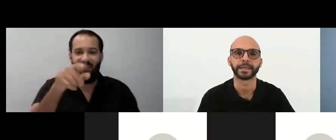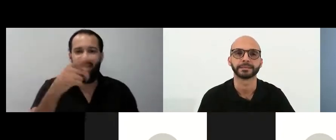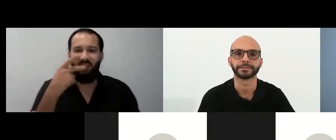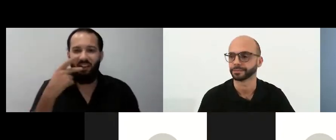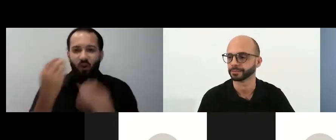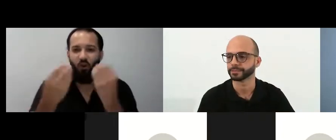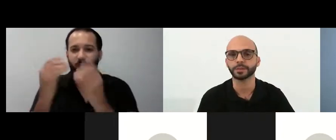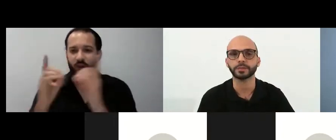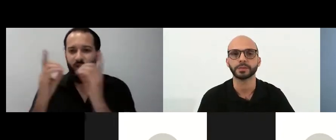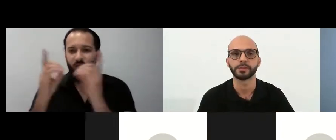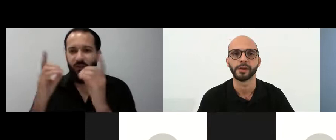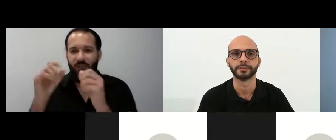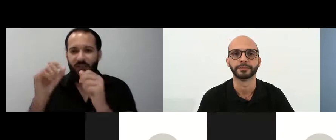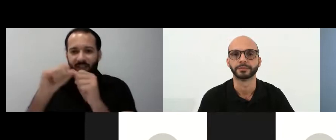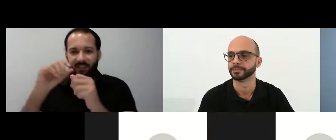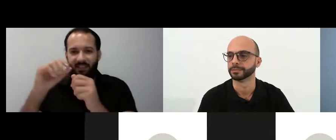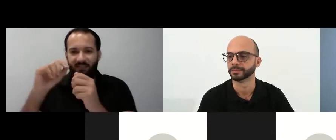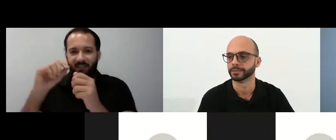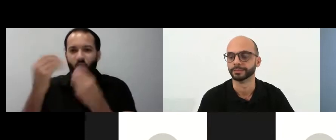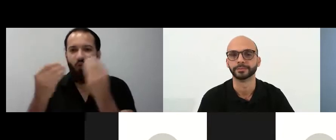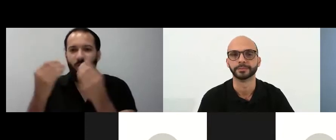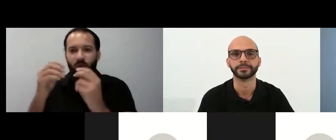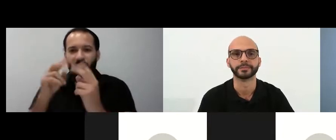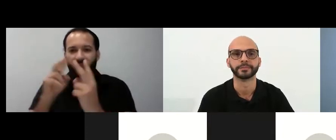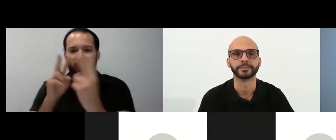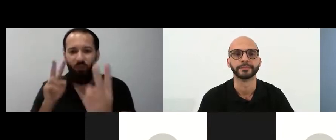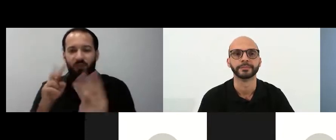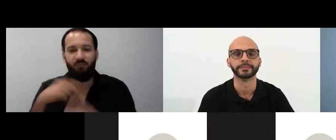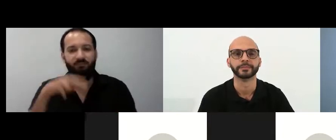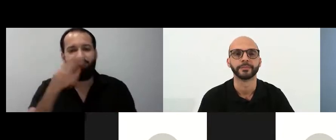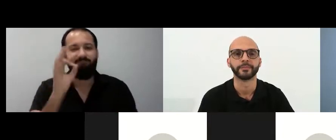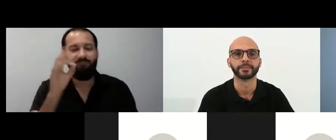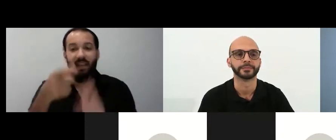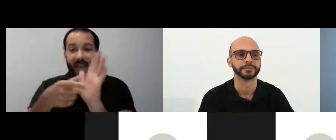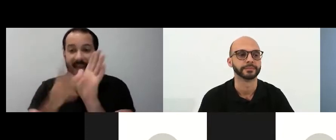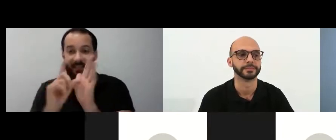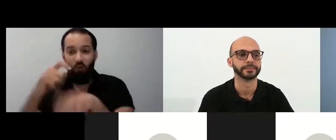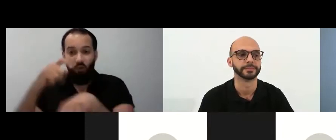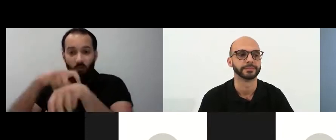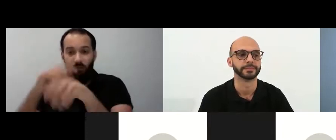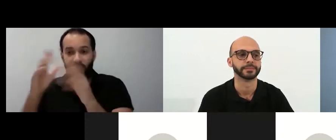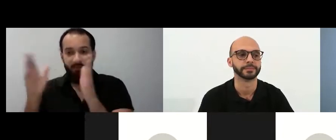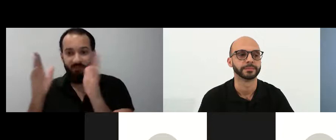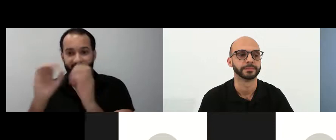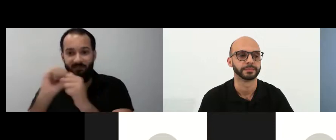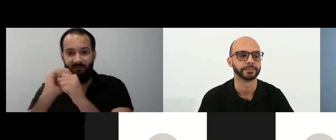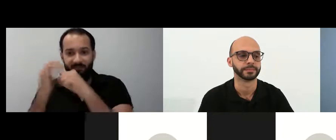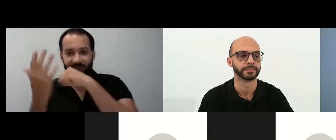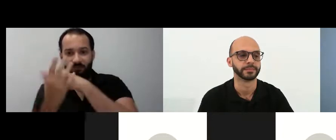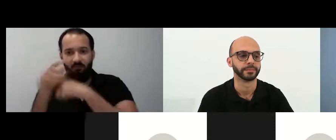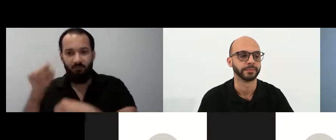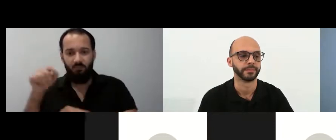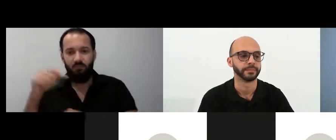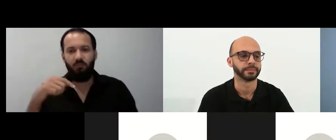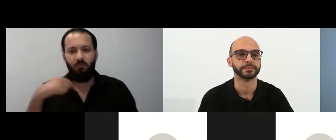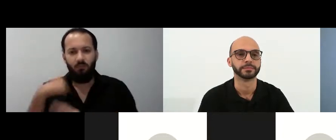tecnologia corretamente, professor, como o senhor falou sobre essa questão da dinâmica, como a gente fazer isso de uma forma remota. Eu fiquei